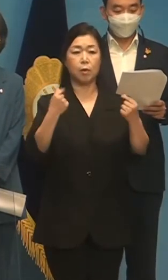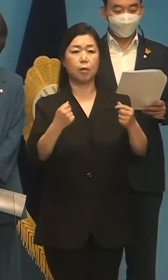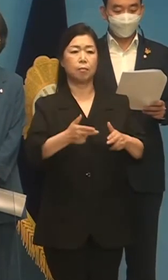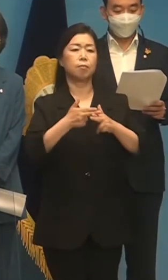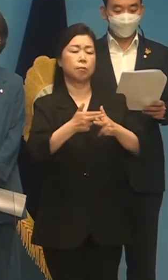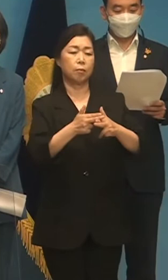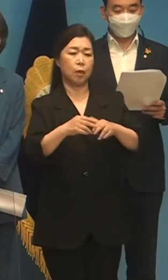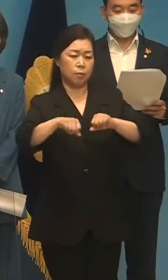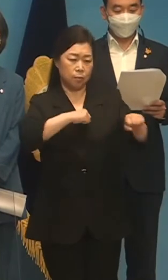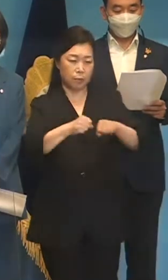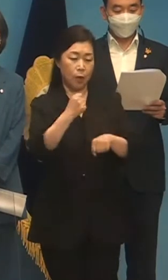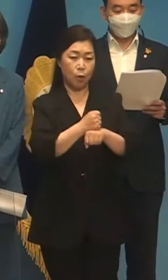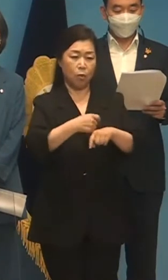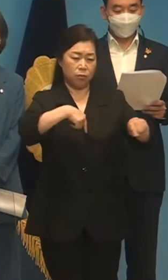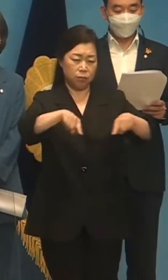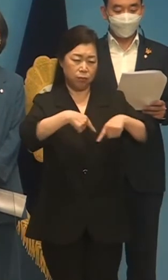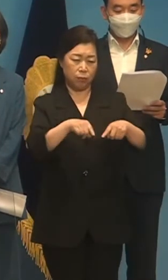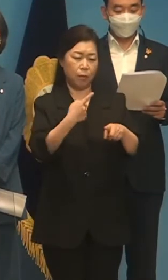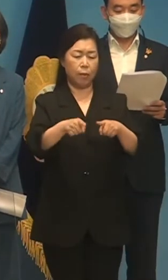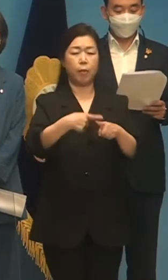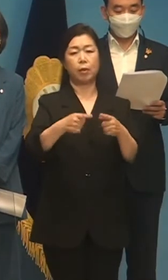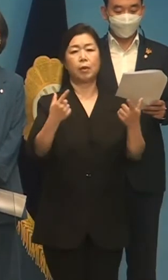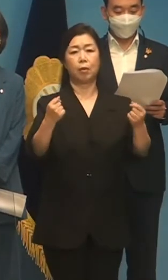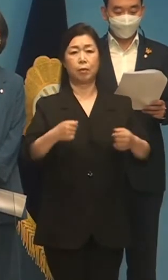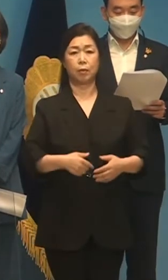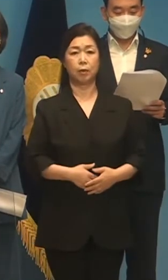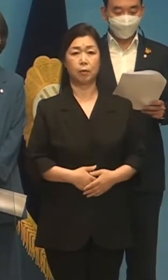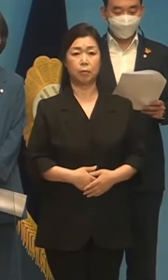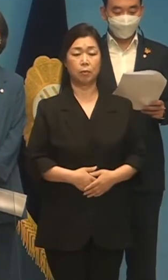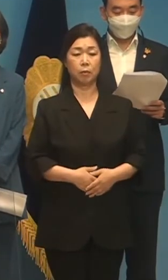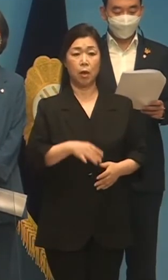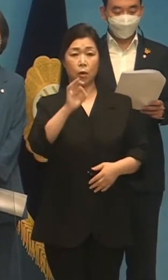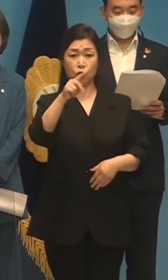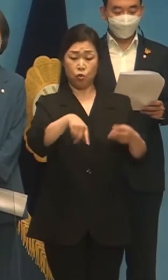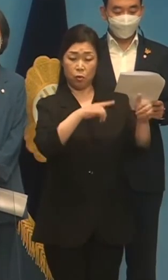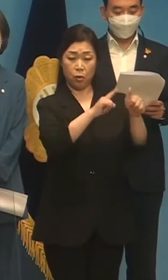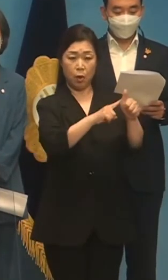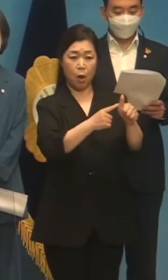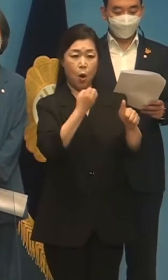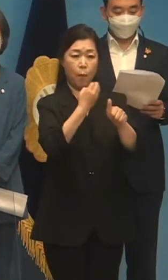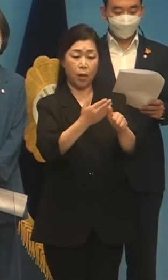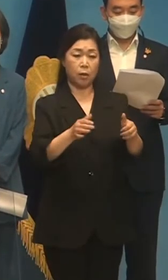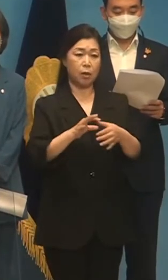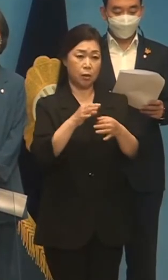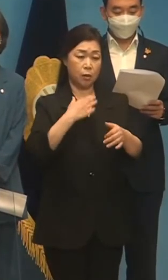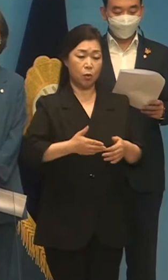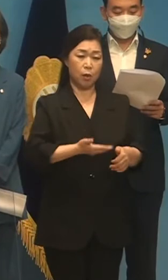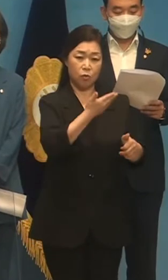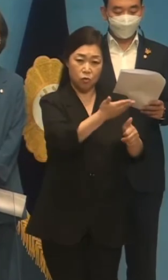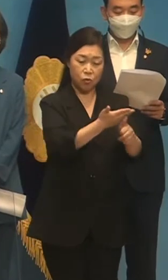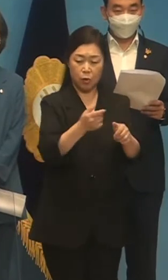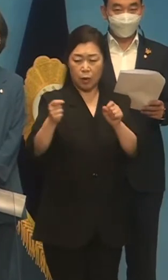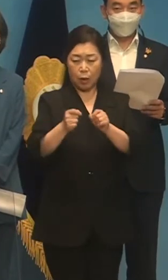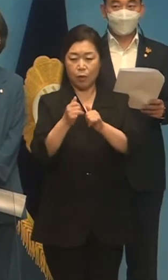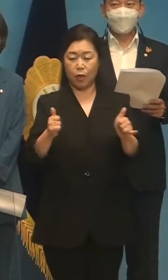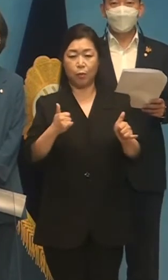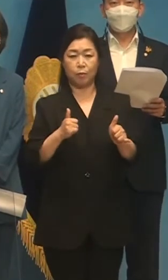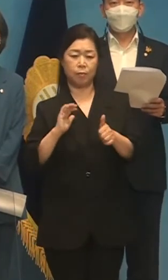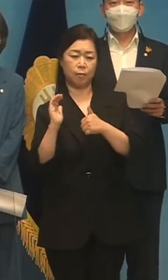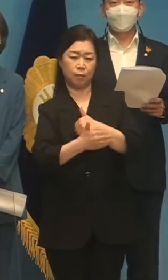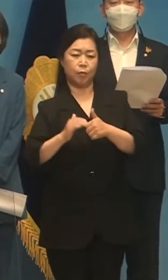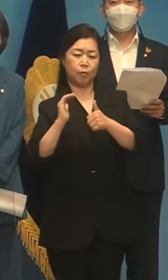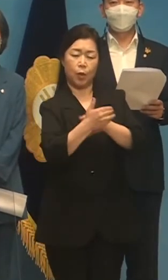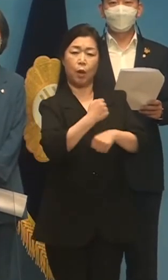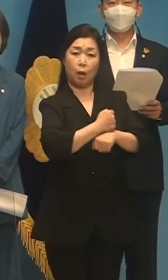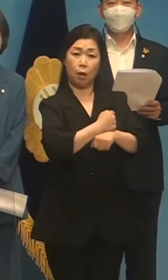오로지 자신의 이익을 지키기 위해 꺼내었었습니다. 윤석열 씨는 고발장을 전달한 측근 지키기에도 열을 올렸습니다.